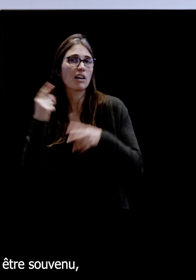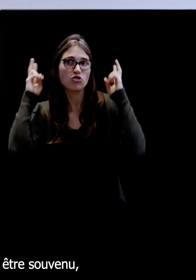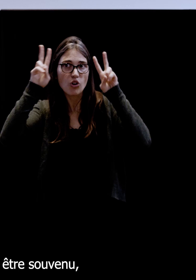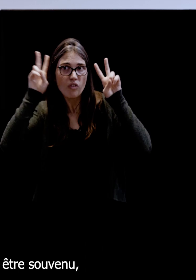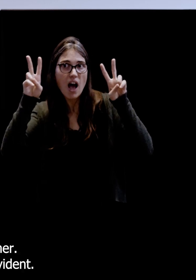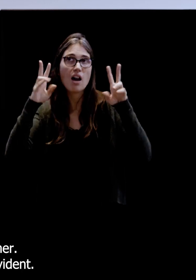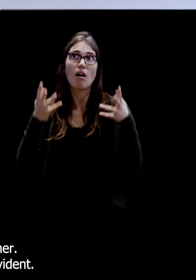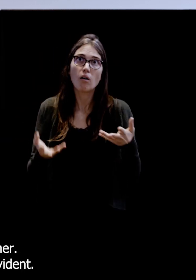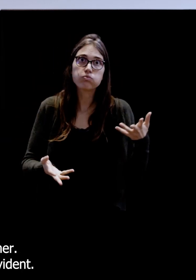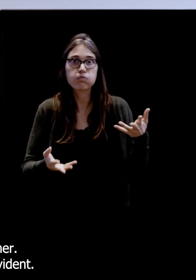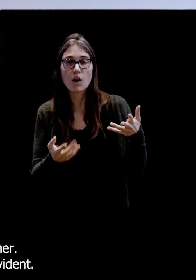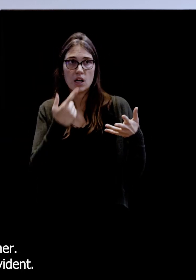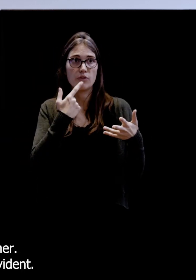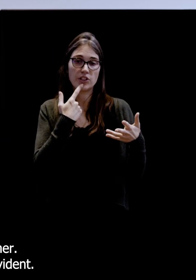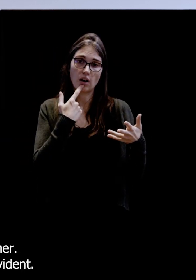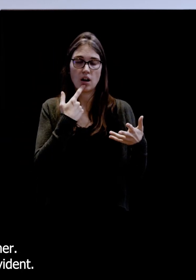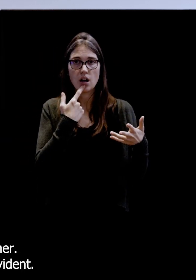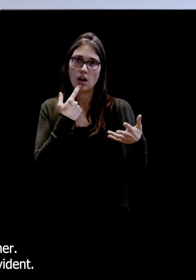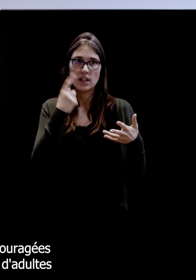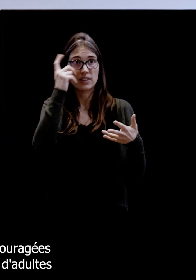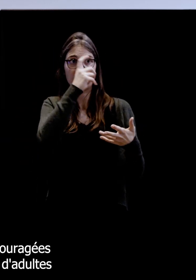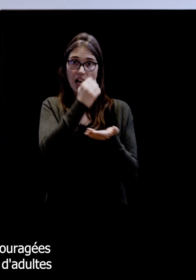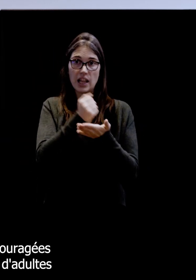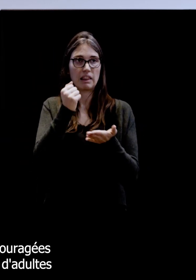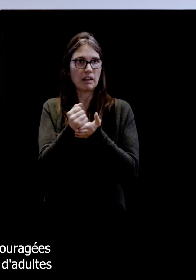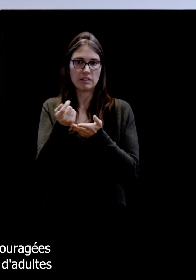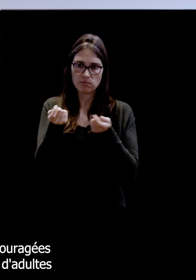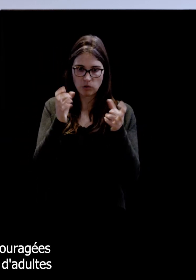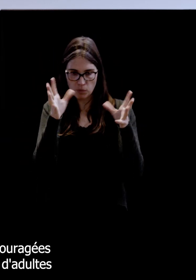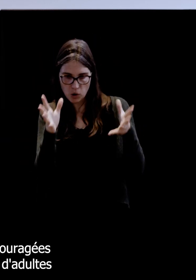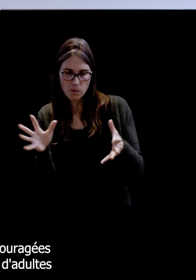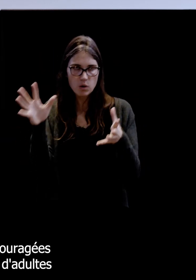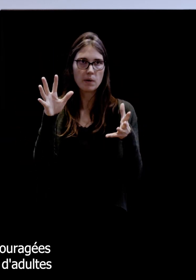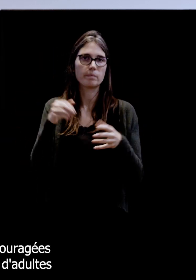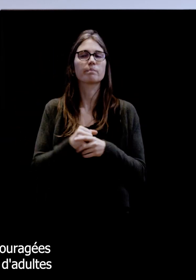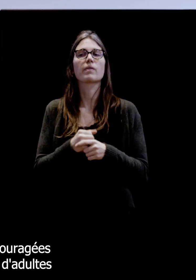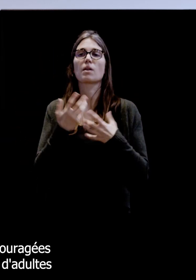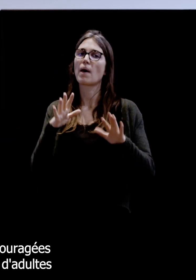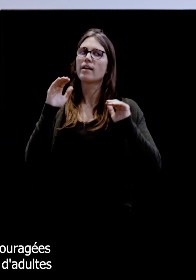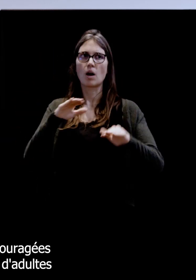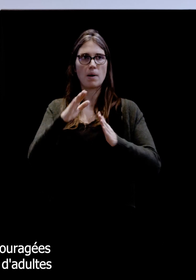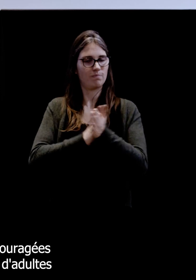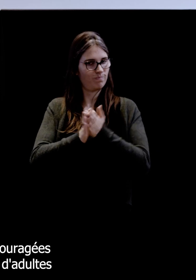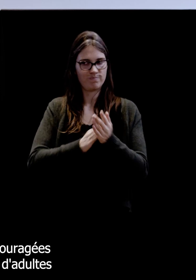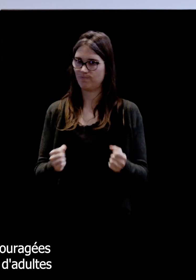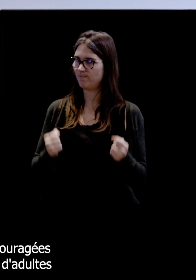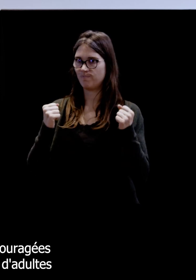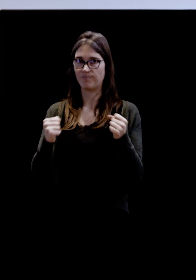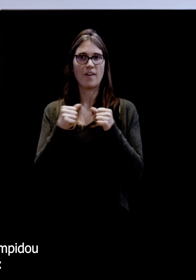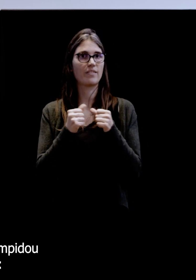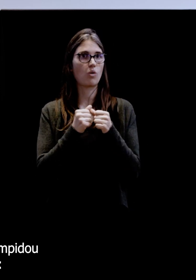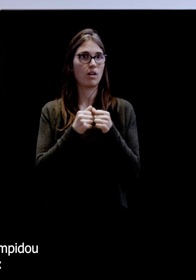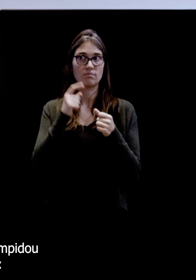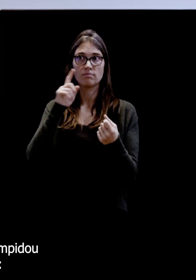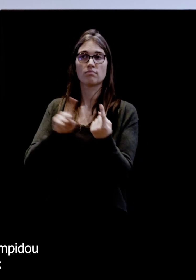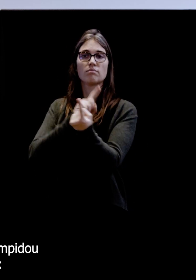il faut ensuite s'en être souvenu, il faut savoir l'exprimer, donc c'était pas évident. Mais on ne s'est pas découragé et on a été voir des ORL d'adultes